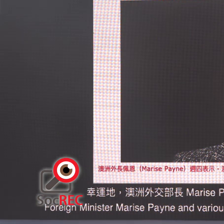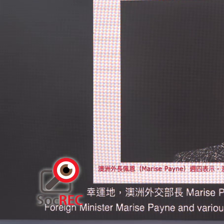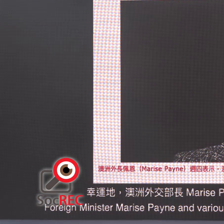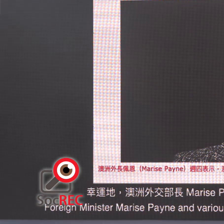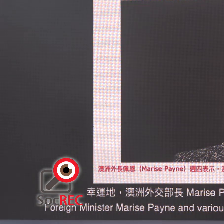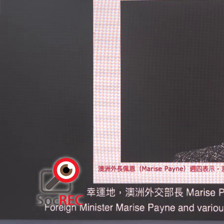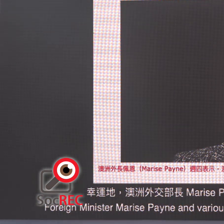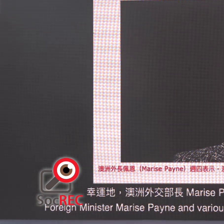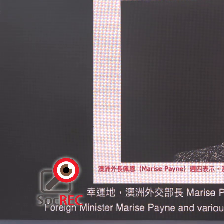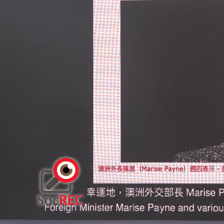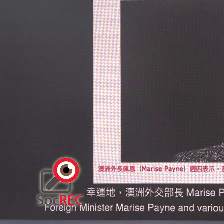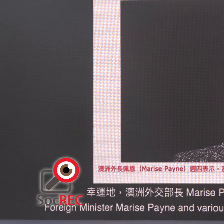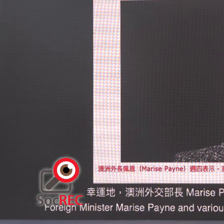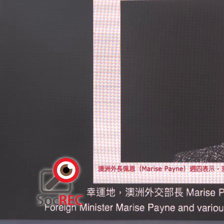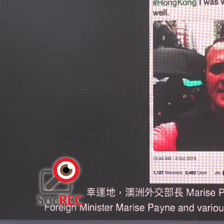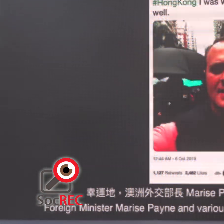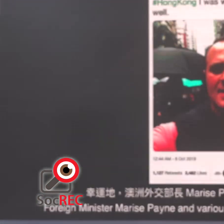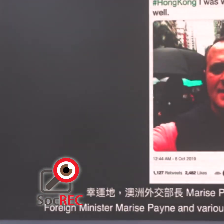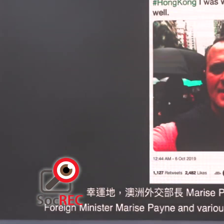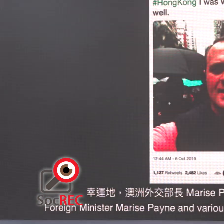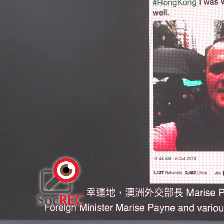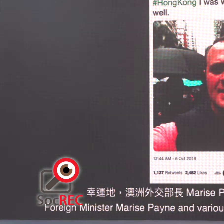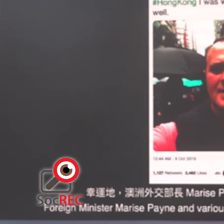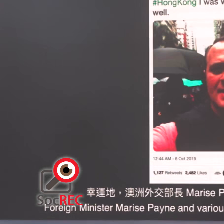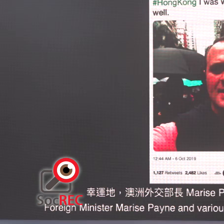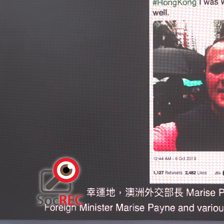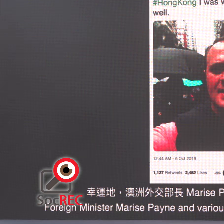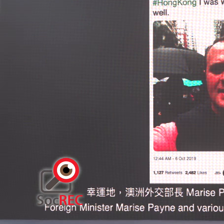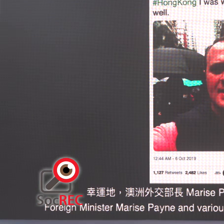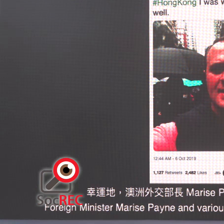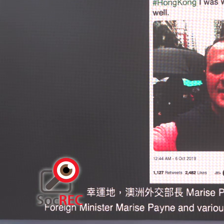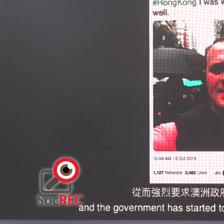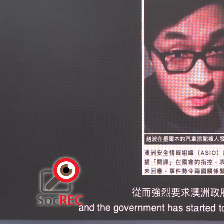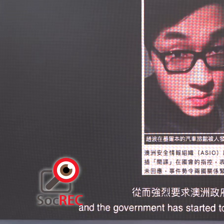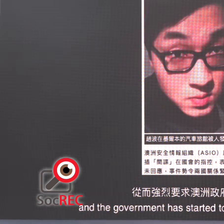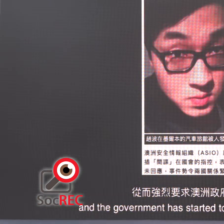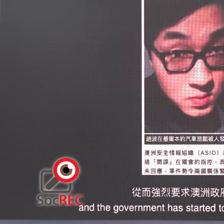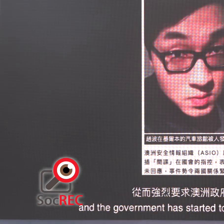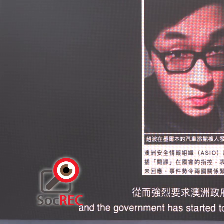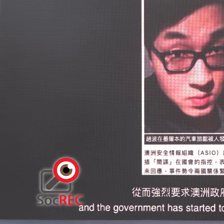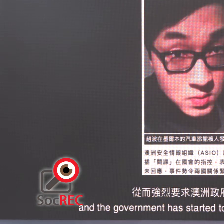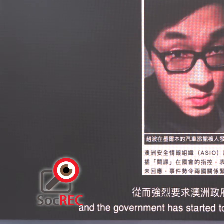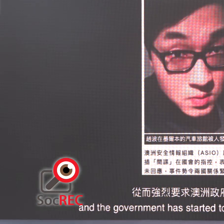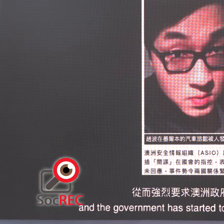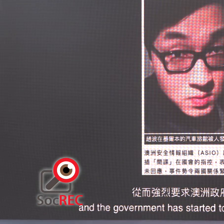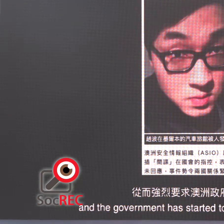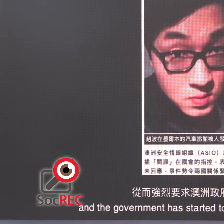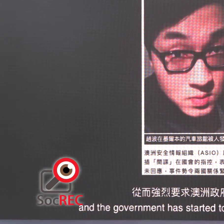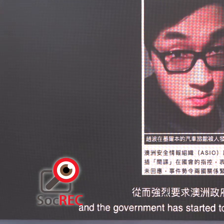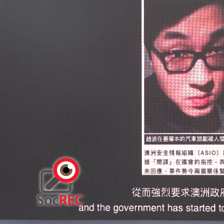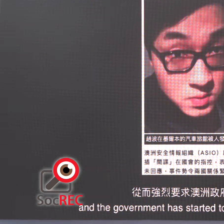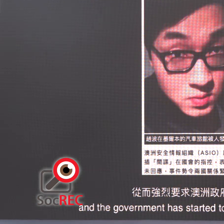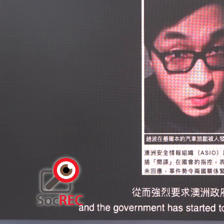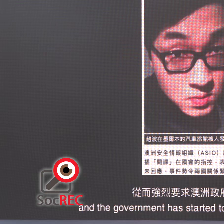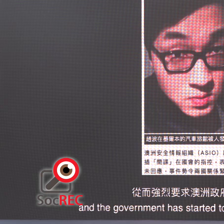長 Maurice Payne 和國會的幾位議員非常支持香港的抗爭活動，從而強烈要求澳洲政府